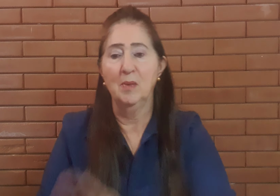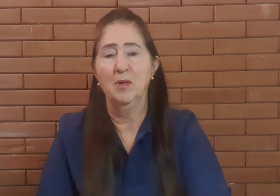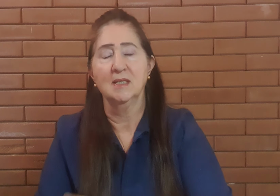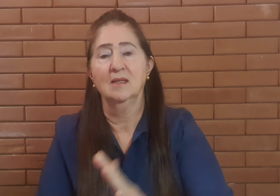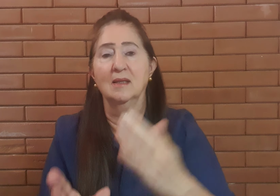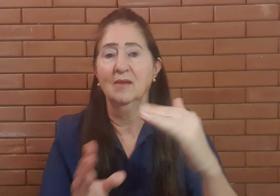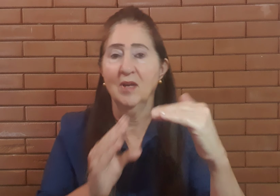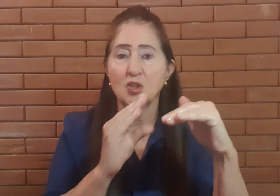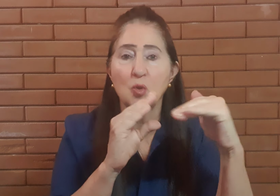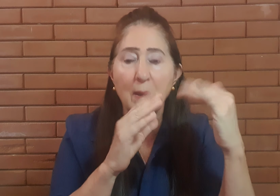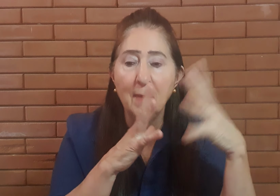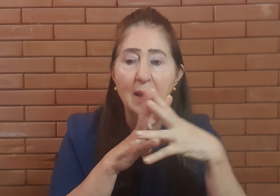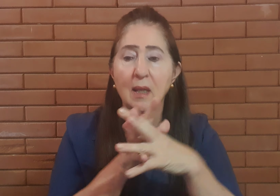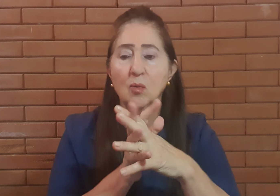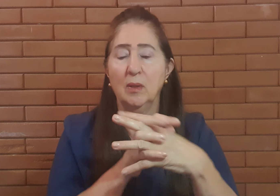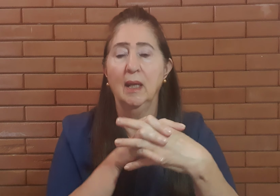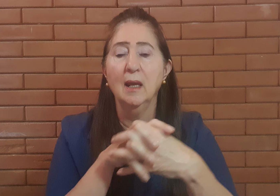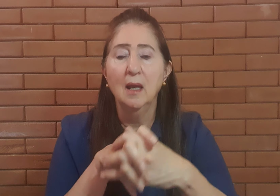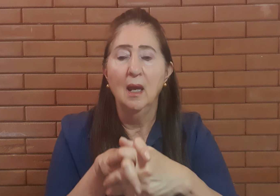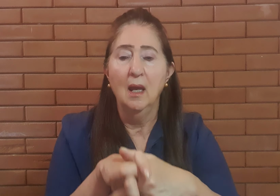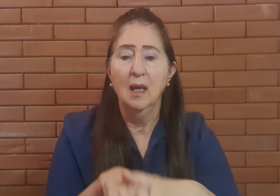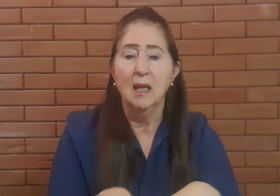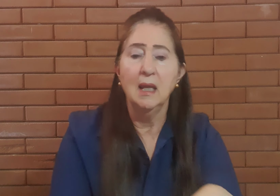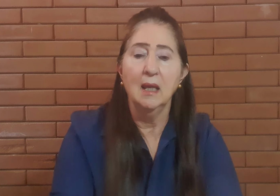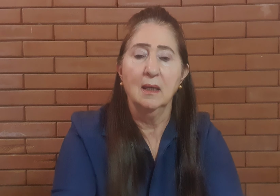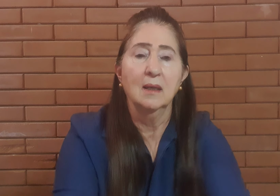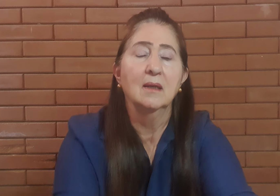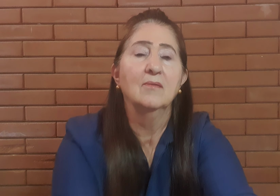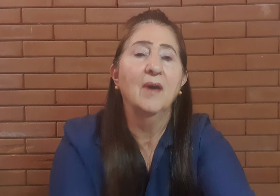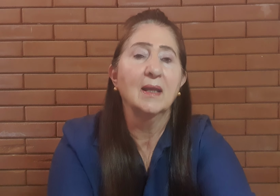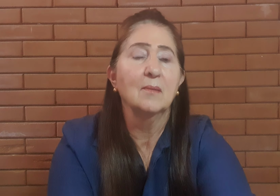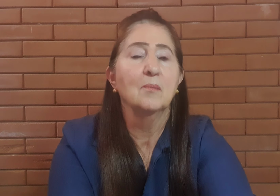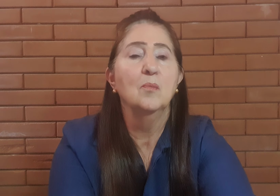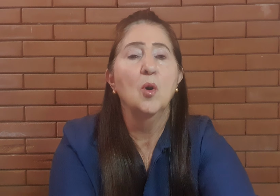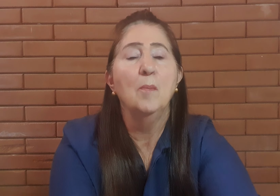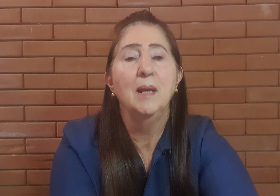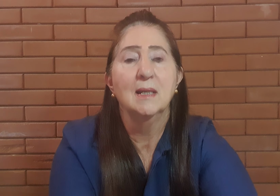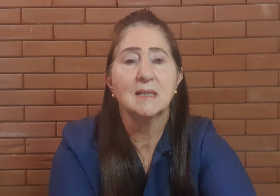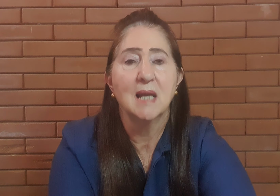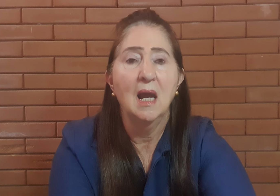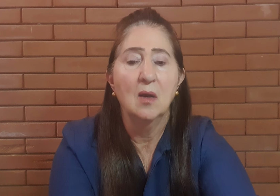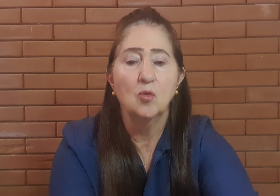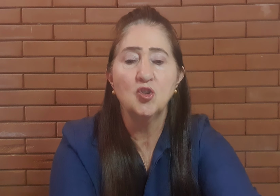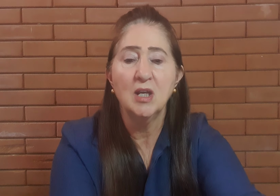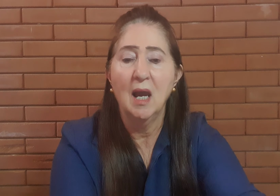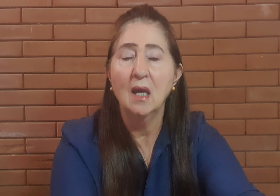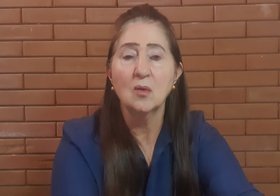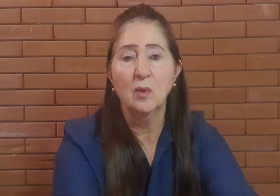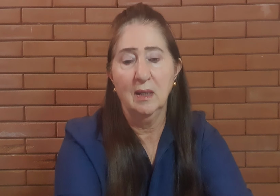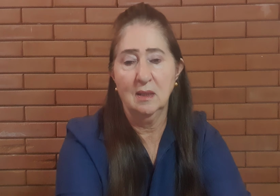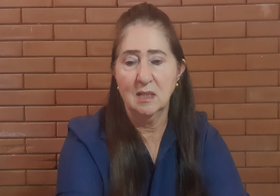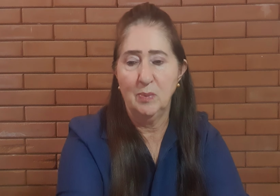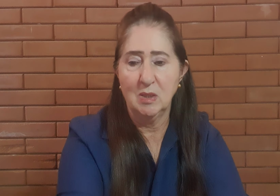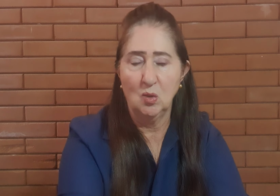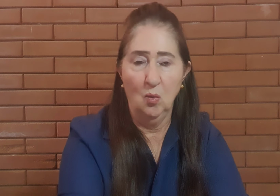pode ser através de um e-mail, né? E vai mobilizar o diálogo entre as pessoas,